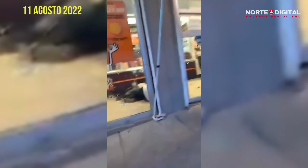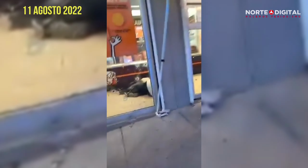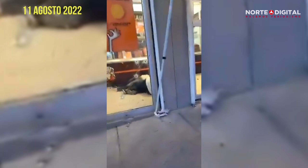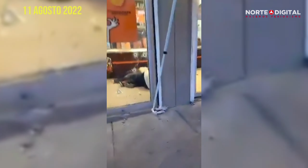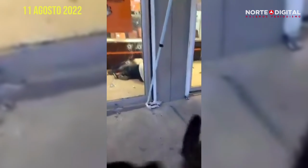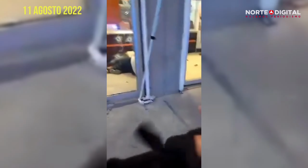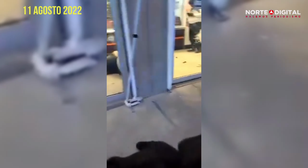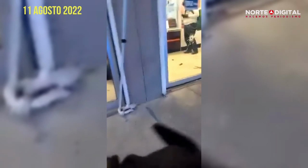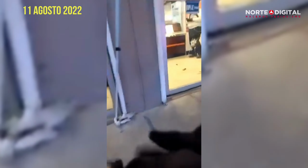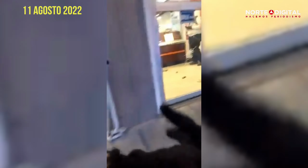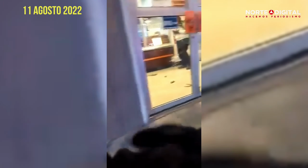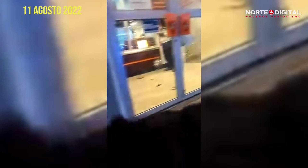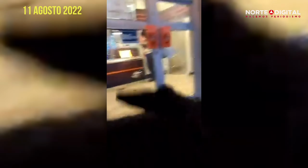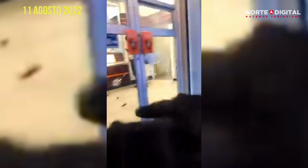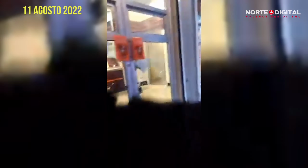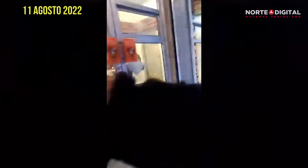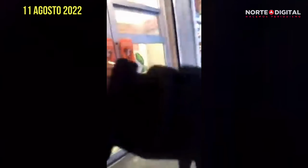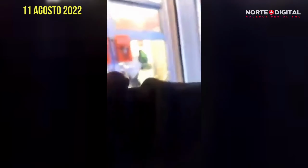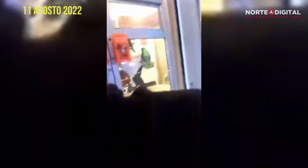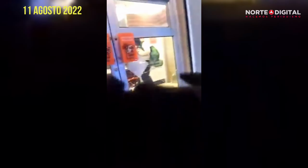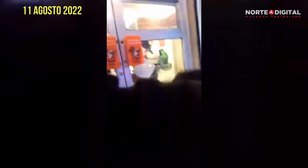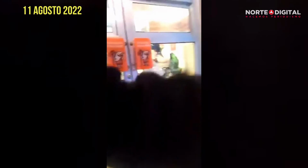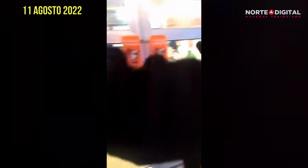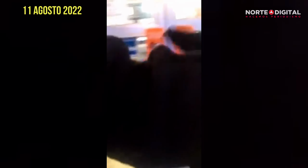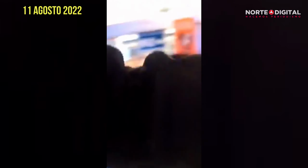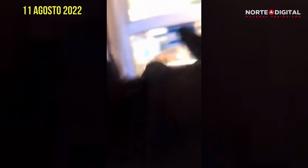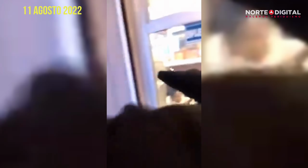Chingada madre. Ahí solo están heridos nada más, espérate.